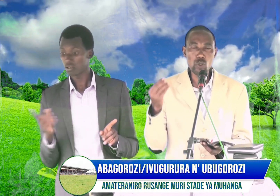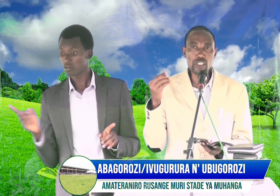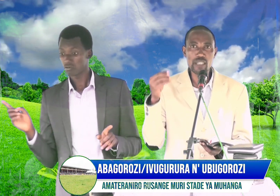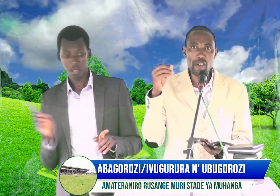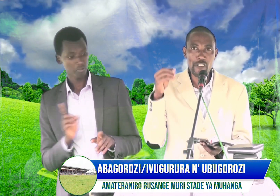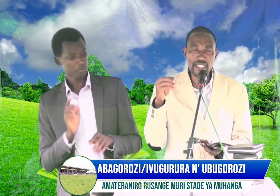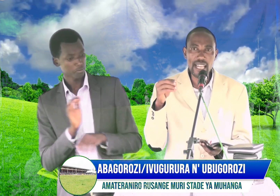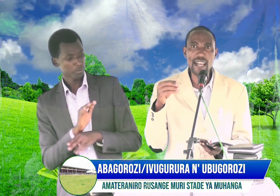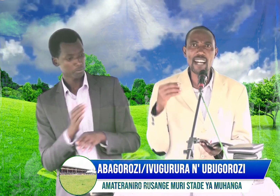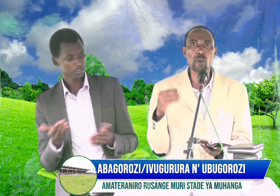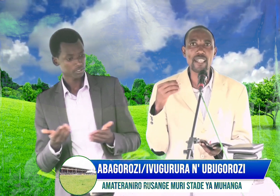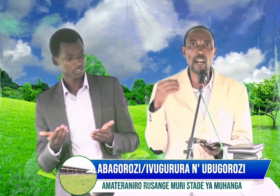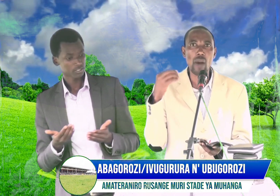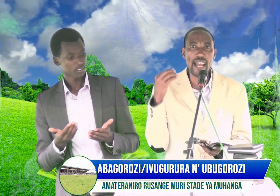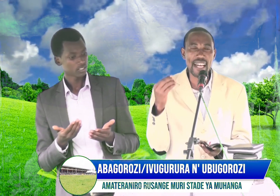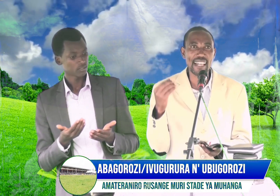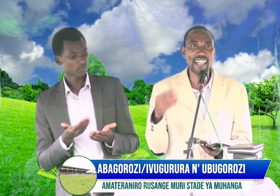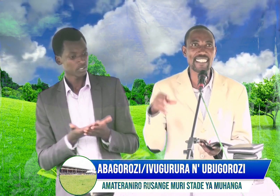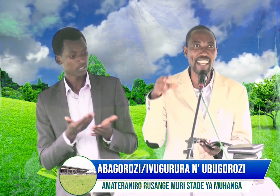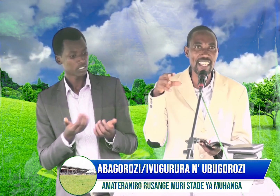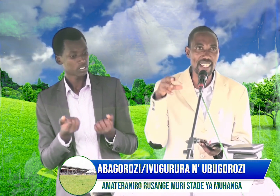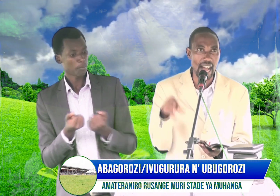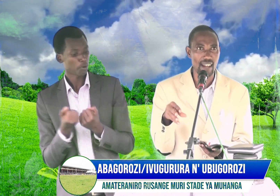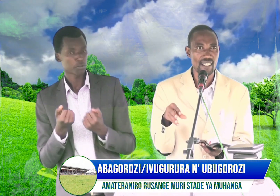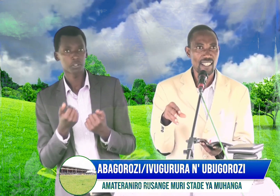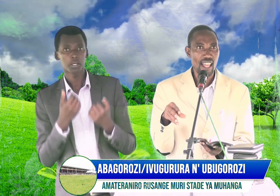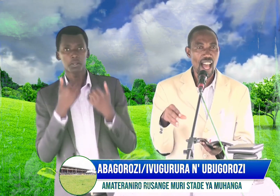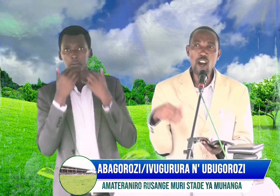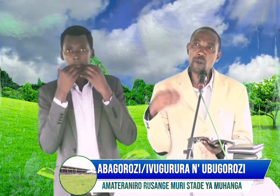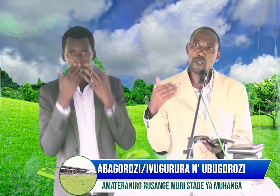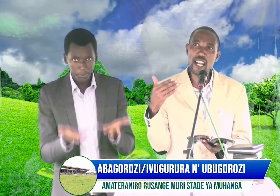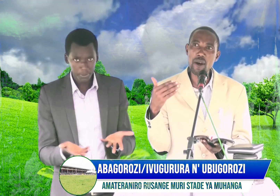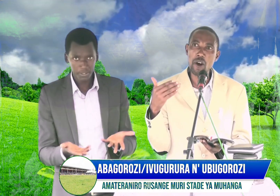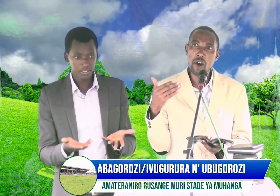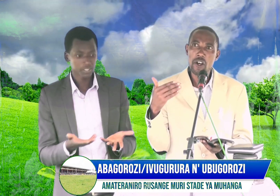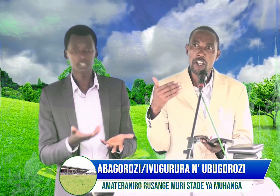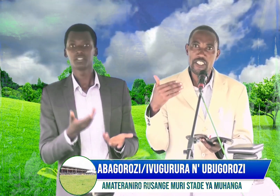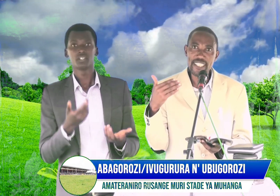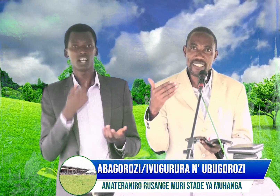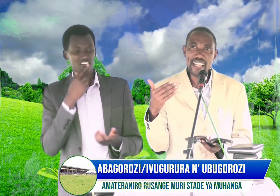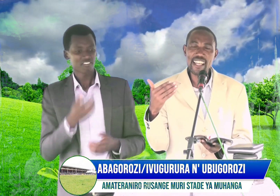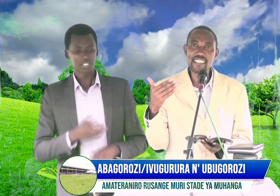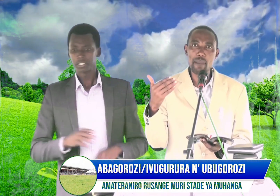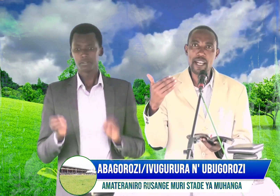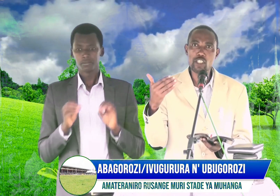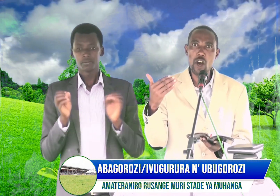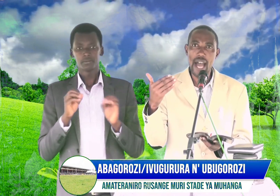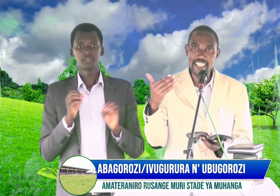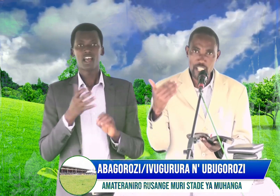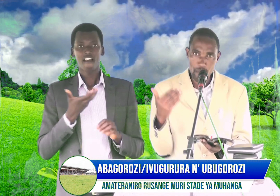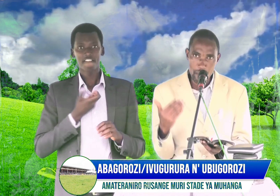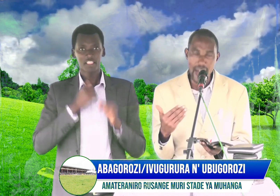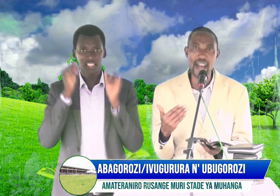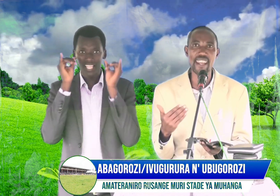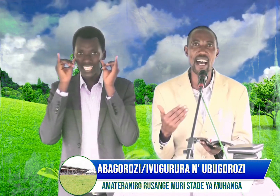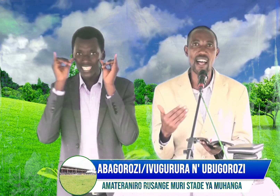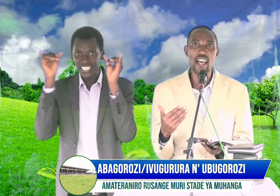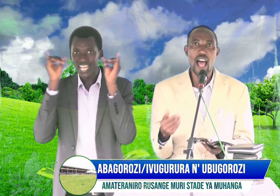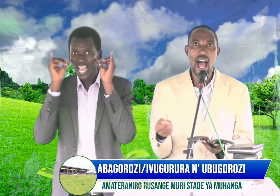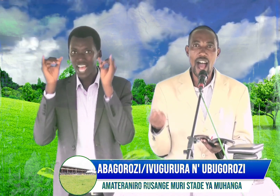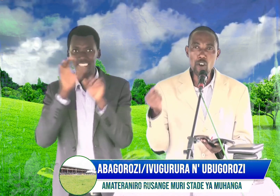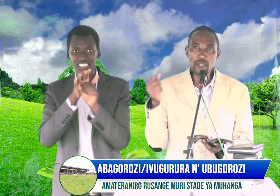Abatunzi bafite inka akakubwira ko ari agakatari inka, aho kugira ngo yitegereza amashyo ashima